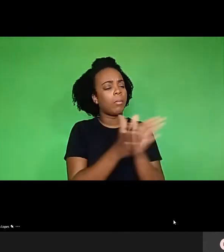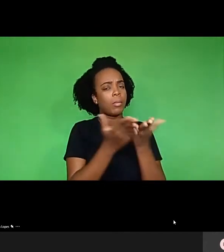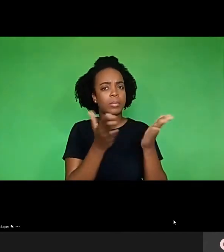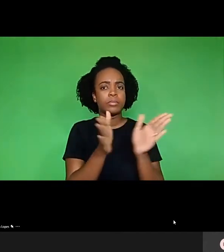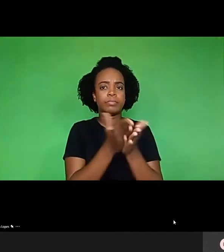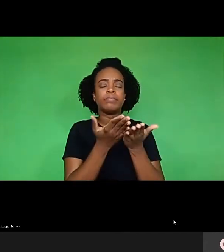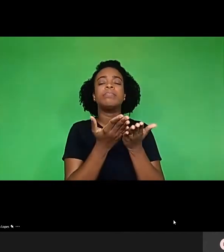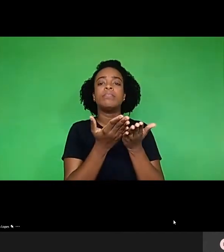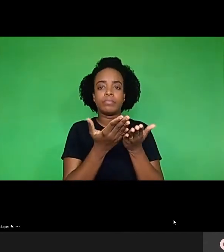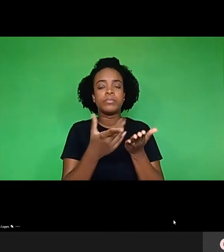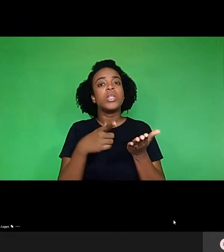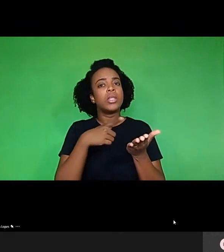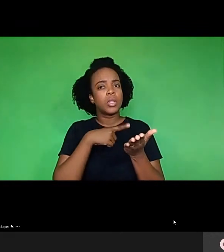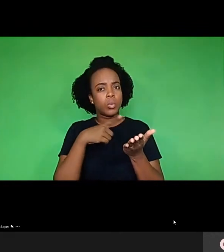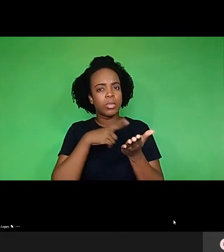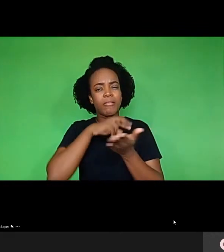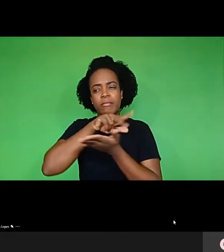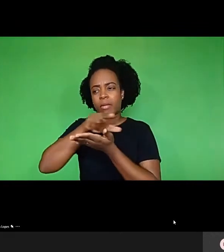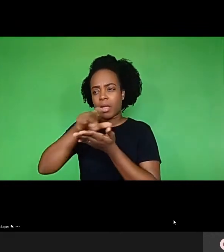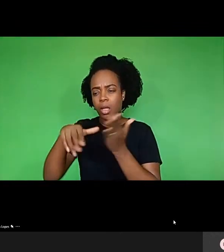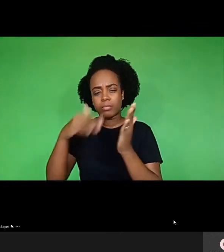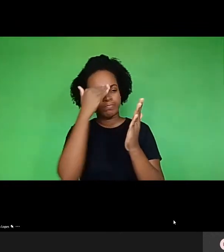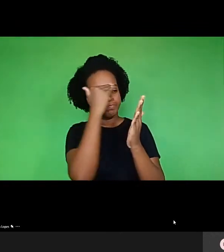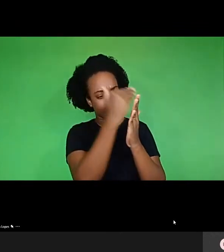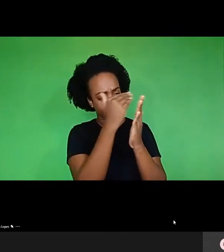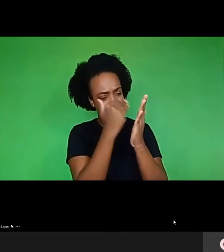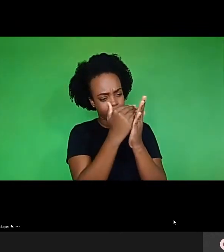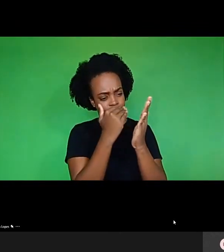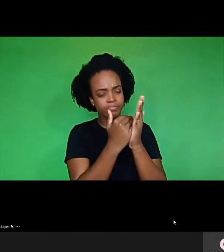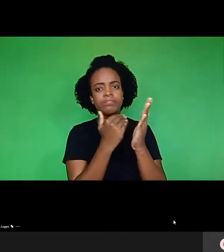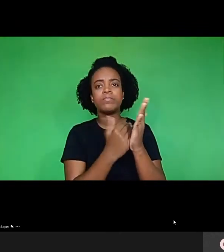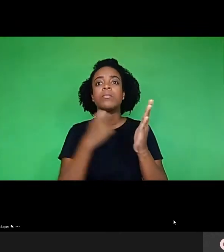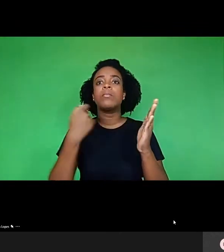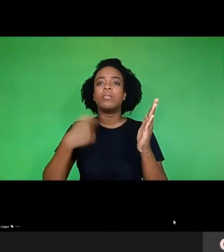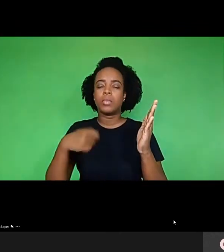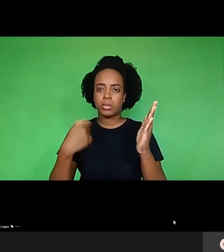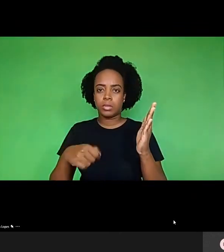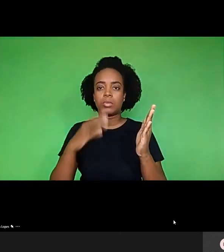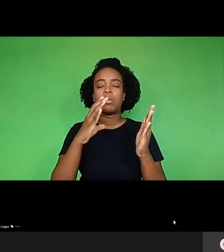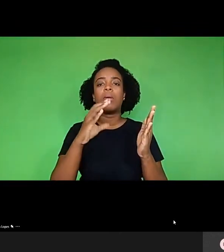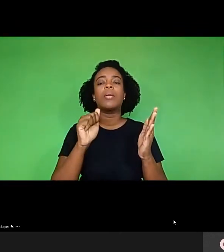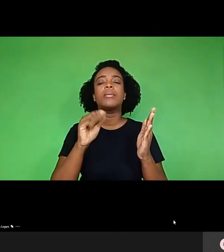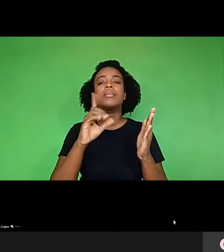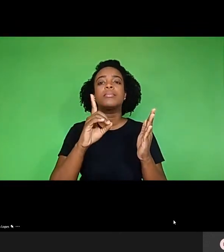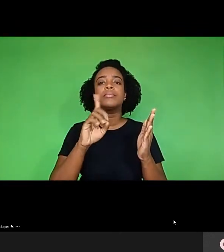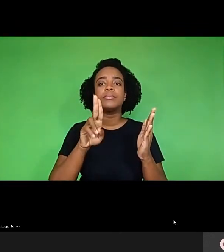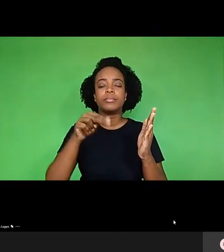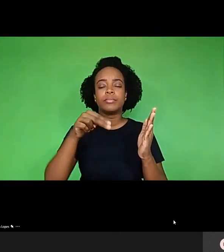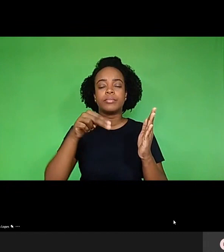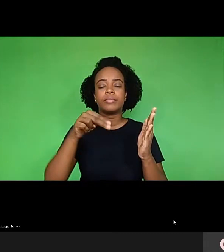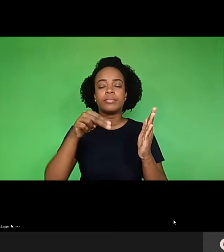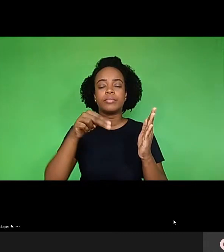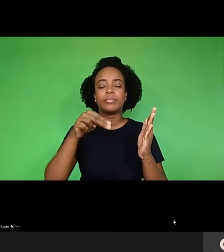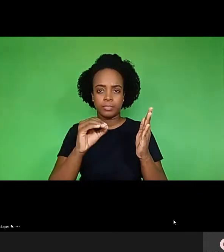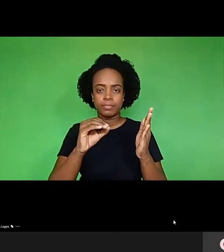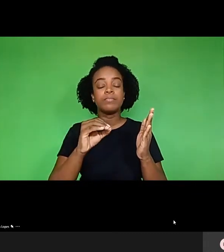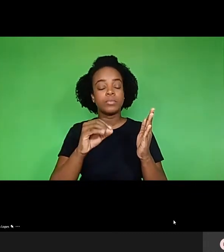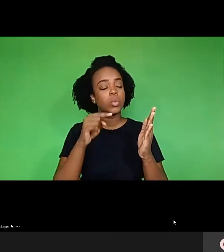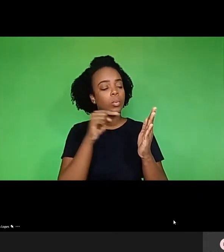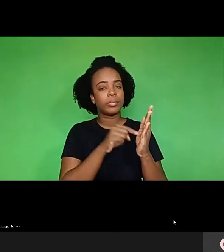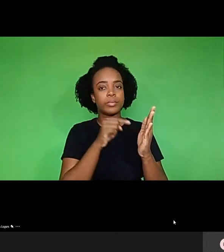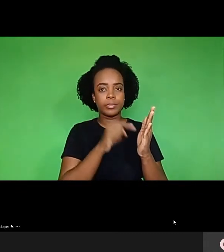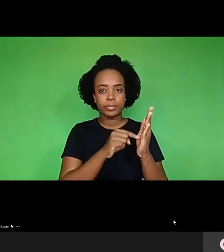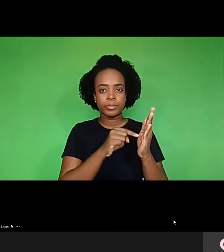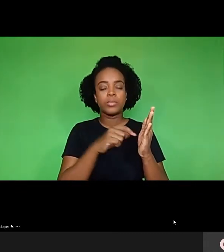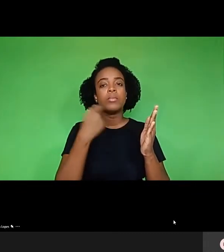os critérios estabelecidos nesse decreto, que tem o CAD único, e o estudante vai enviar esse espelho,